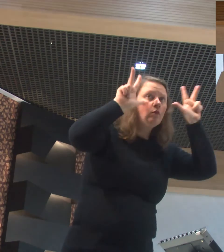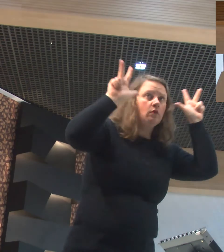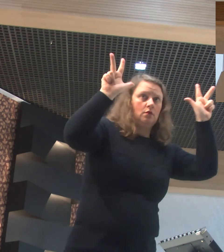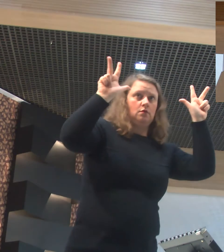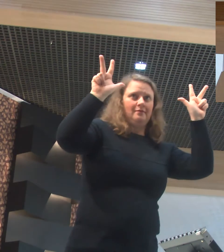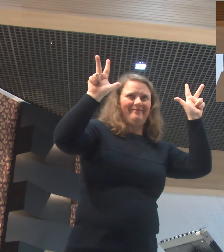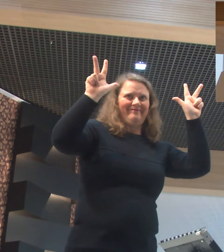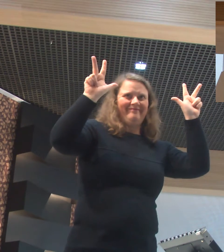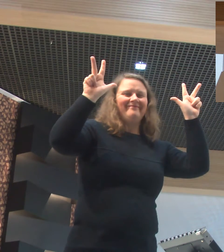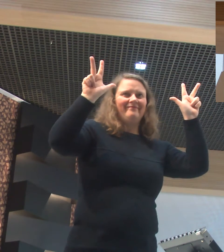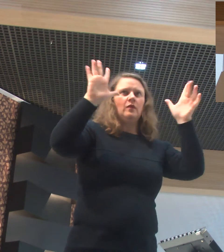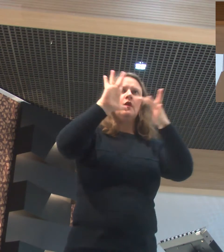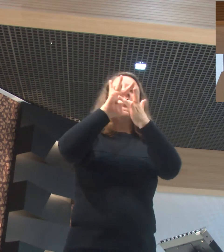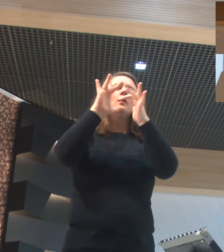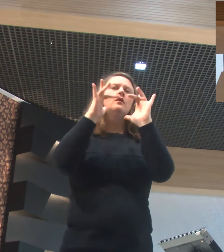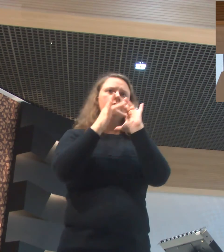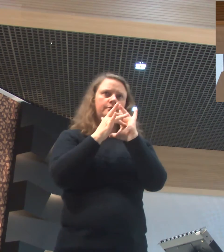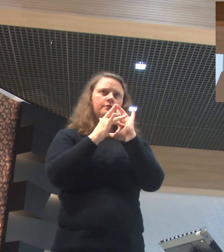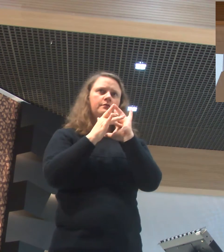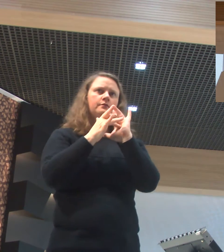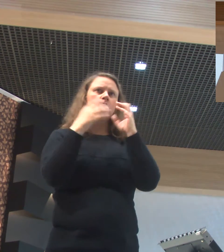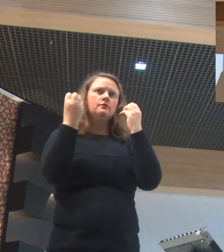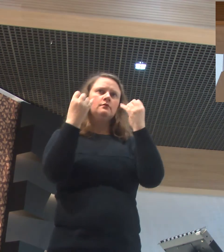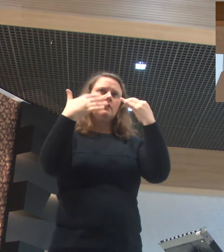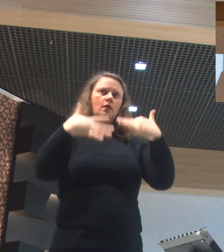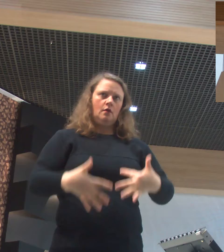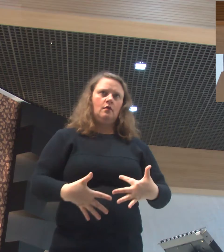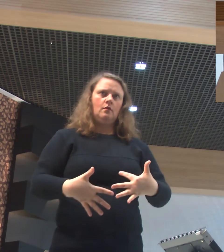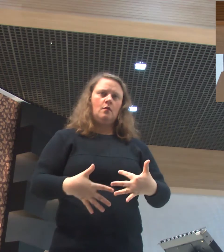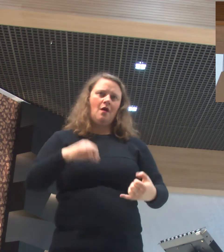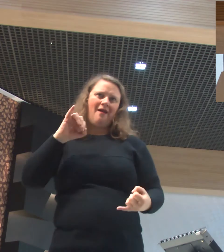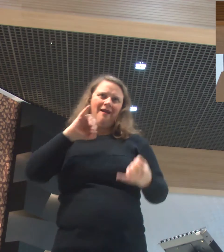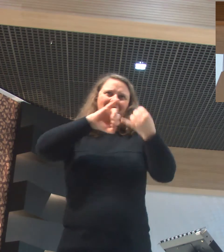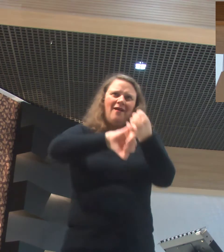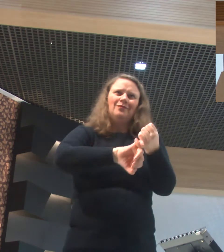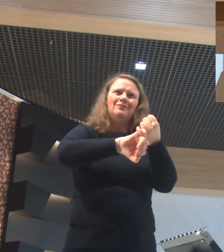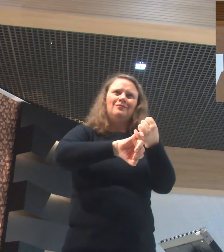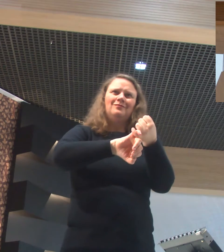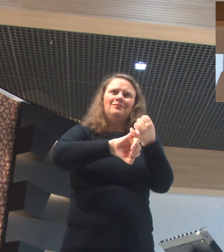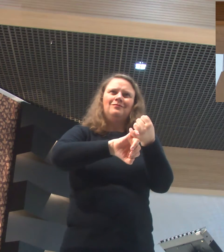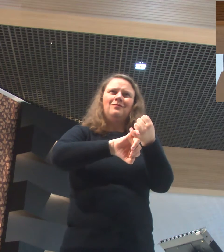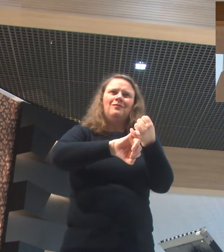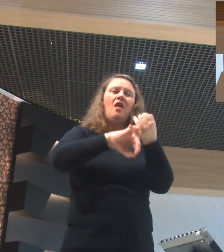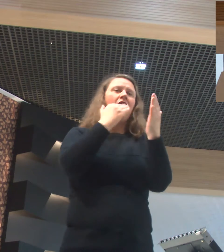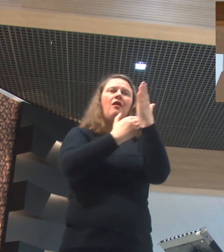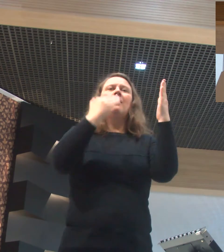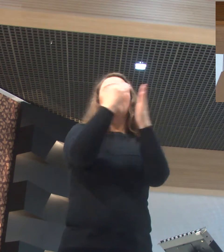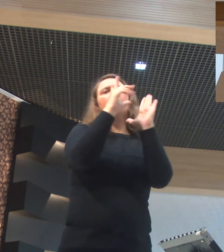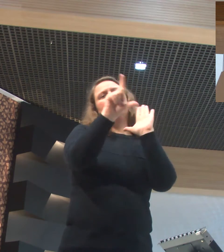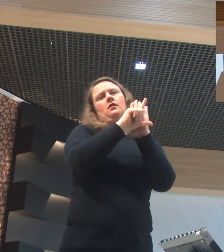Quando Jesus vai falar aqui do adultério, ele vai além da